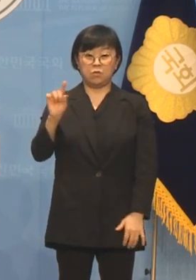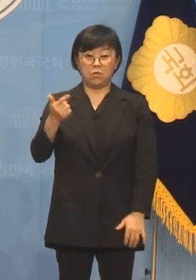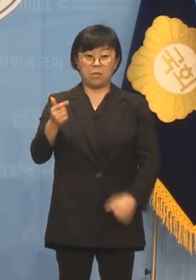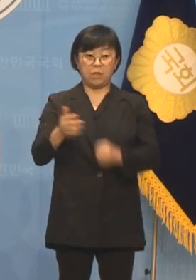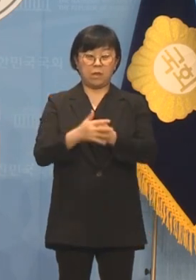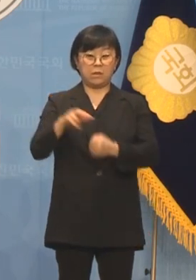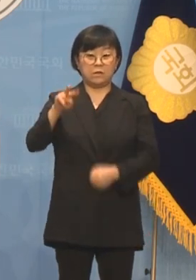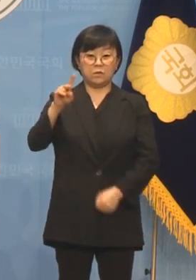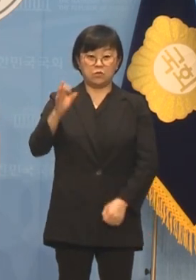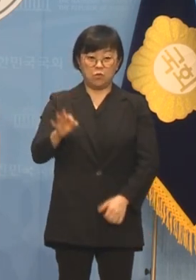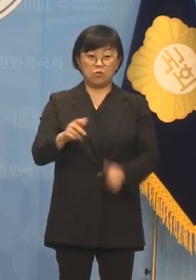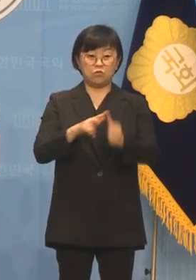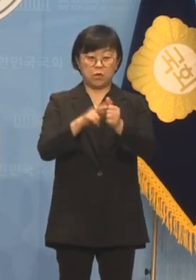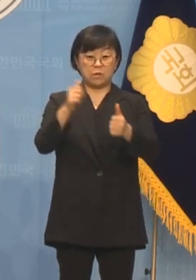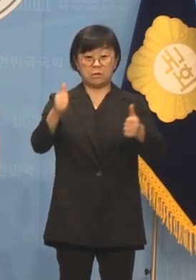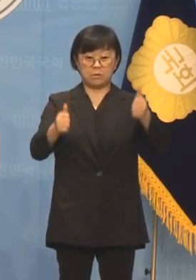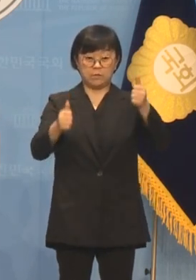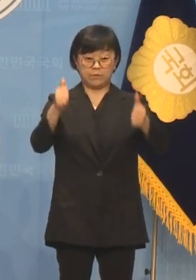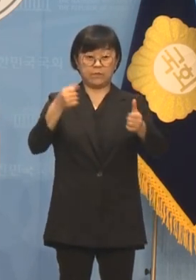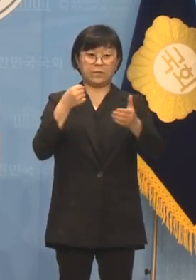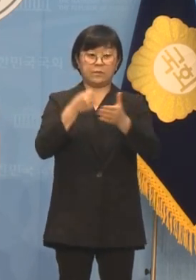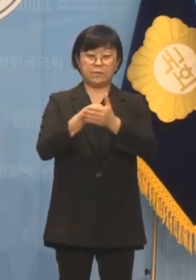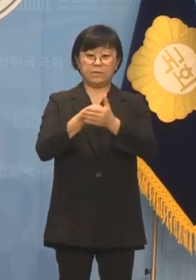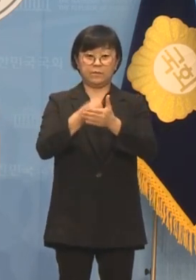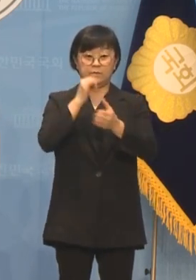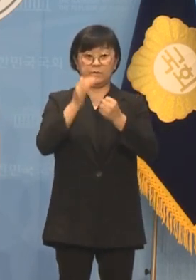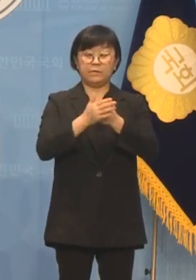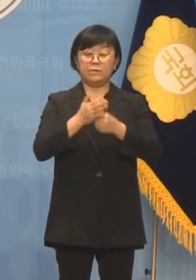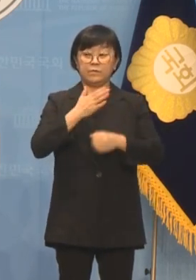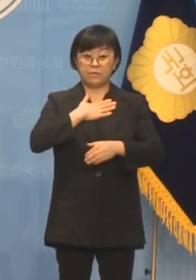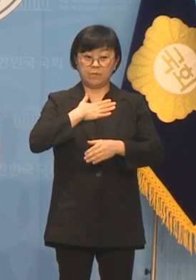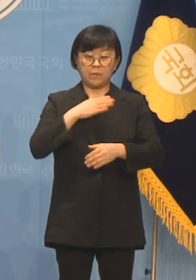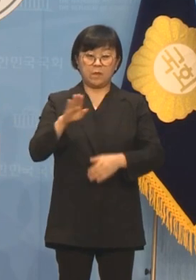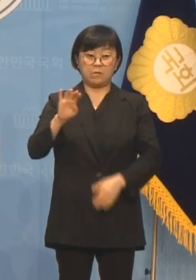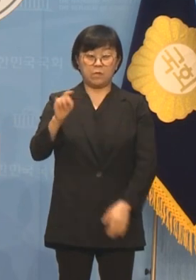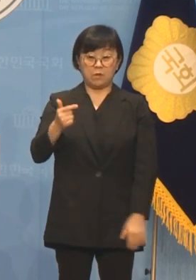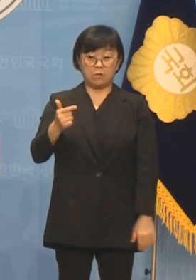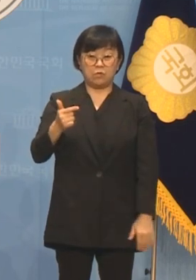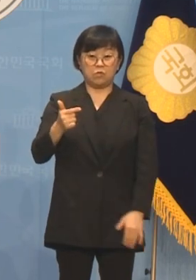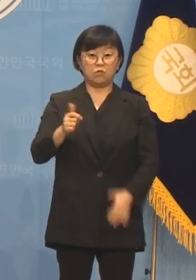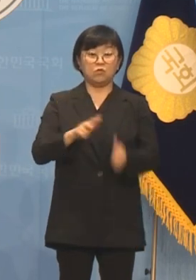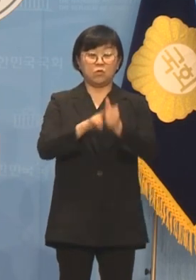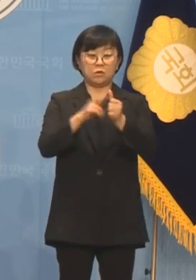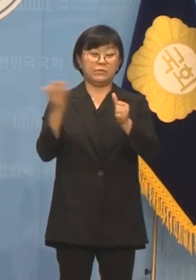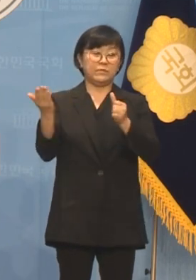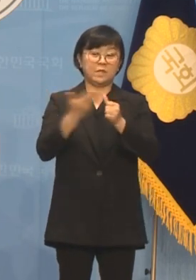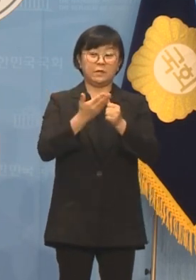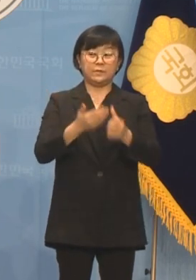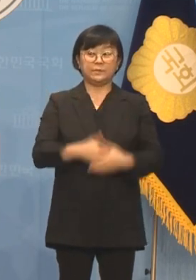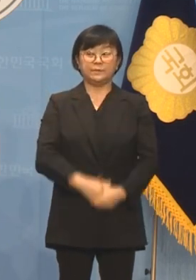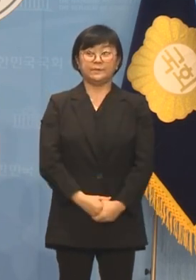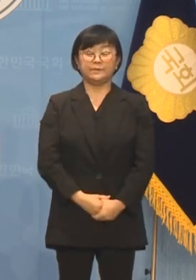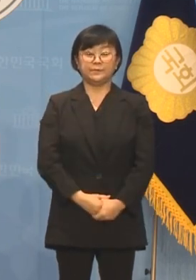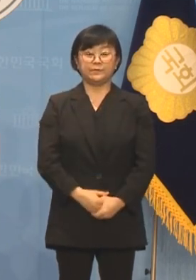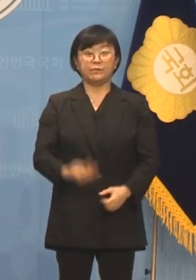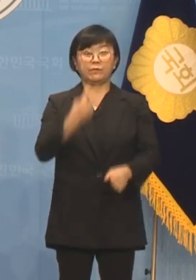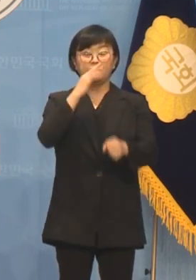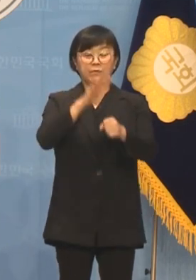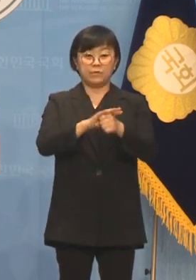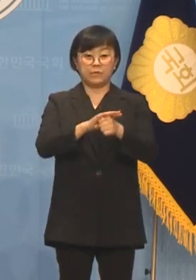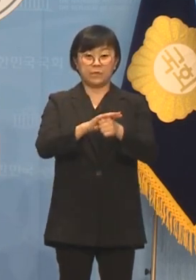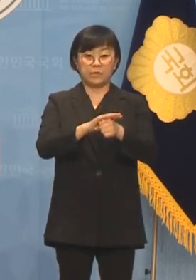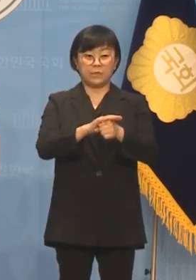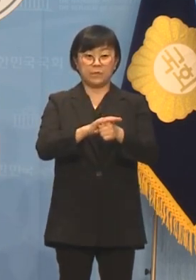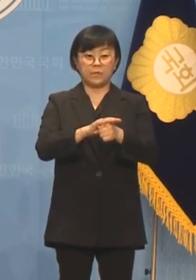송재봉 후보의 경선으로 결정하고 저와 변일 후보는 되었습니다 없게도